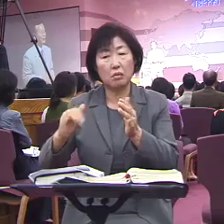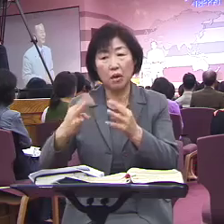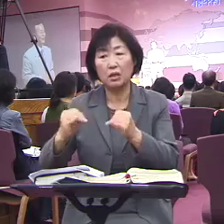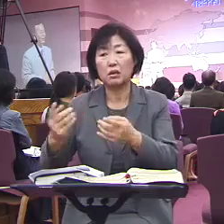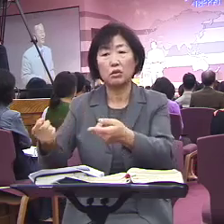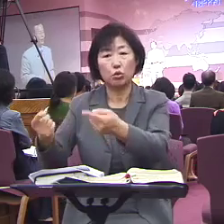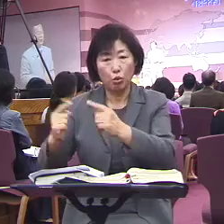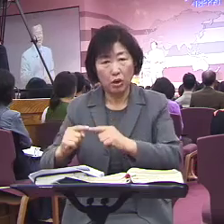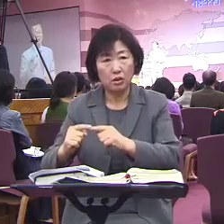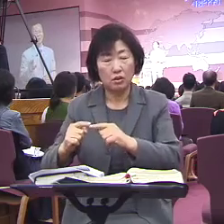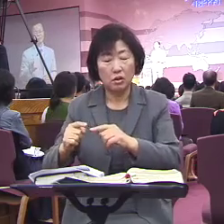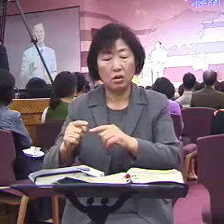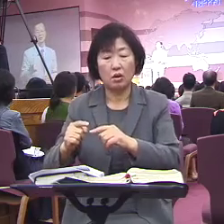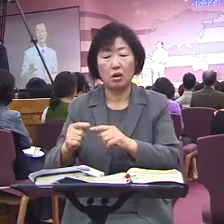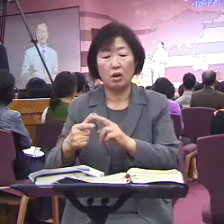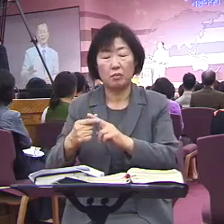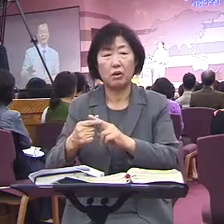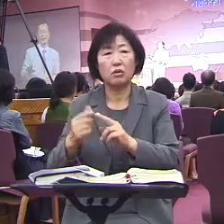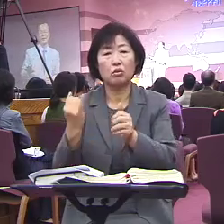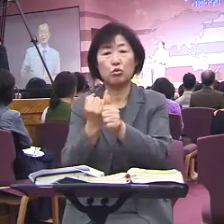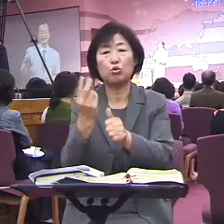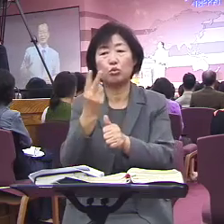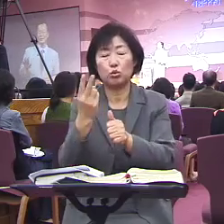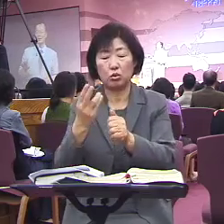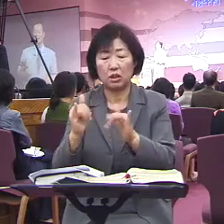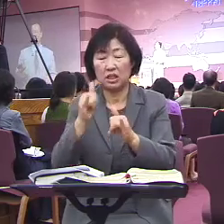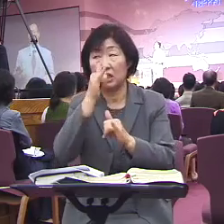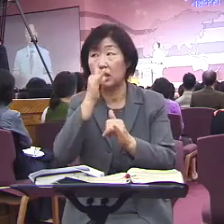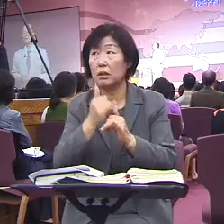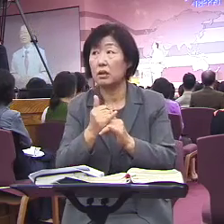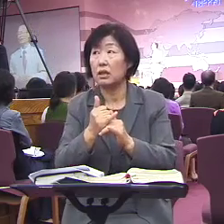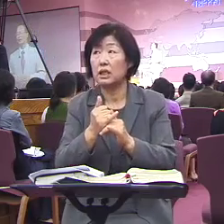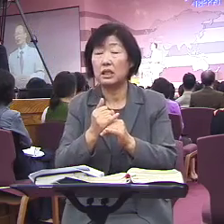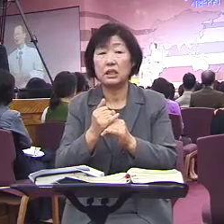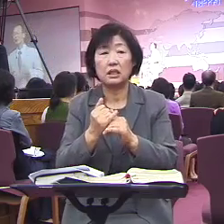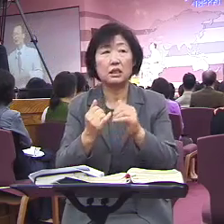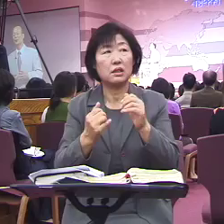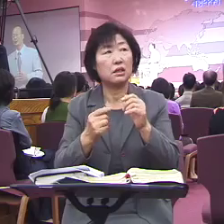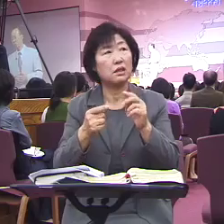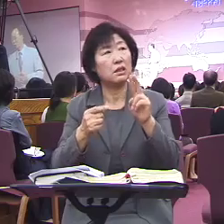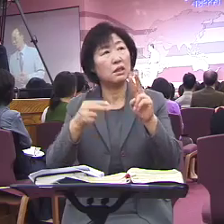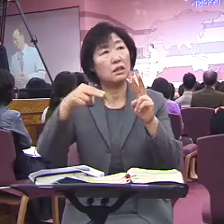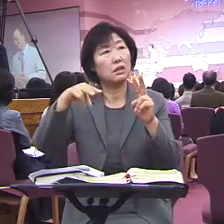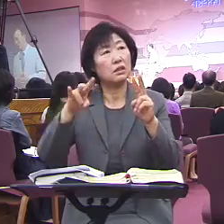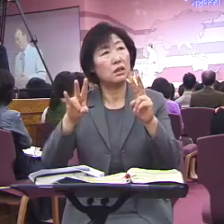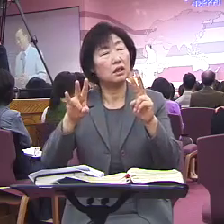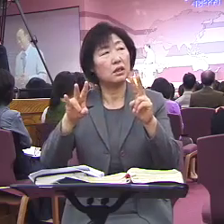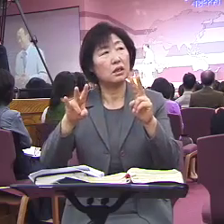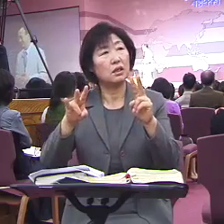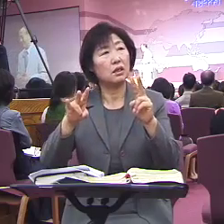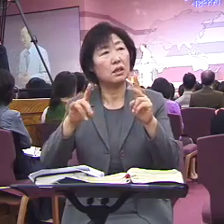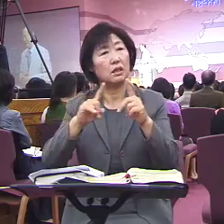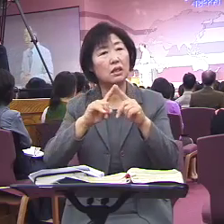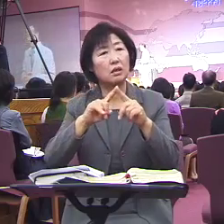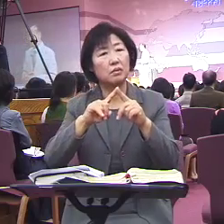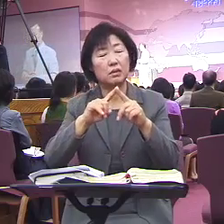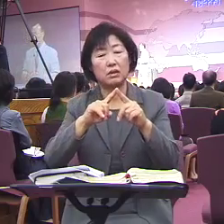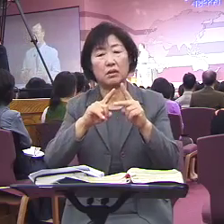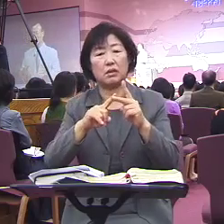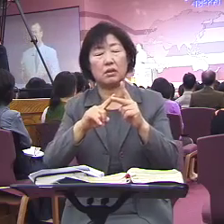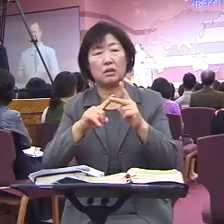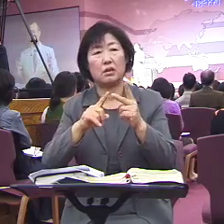조인하게 되었고 어느 한 커플이 있었는데 이 2세대는 형제는 어렸을 때부터 예수님을 믿었던 형제고